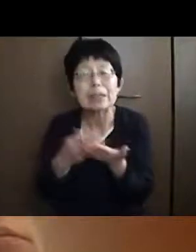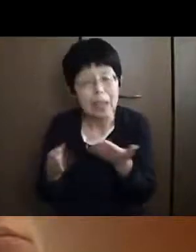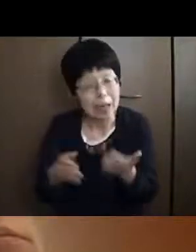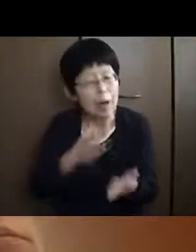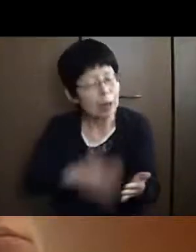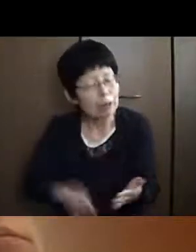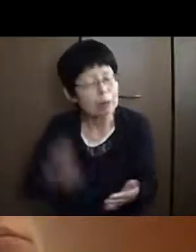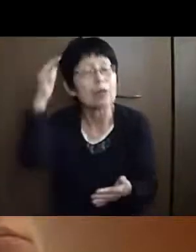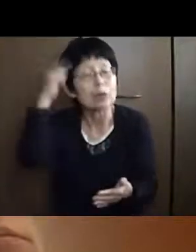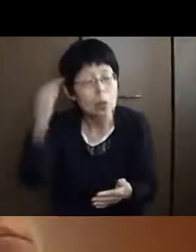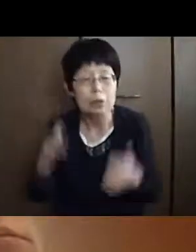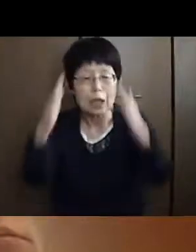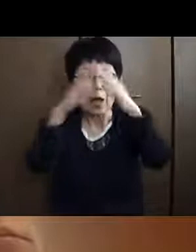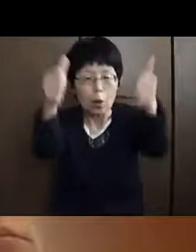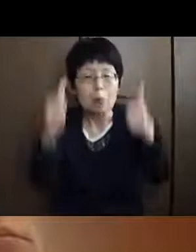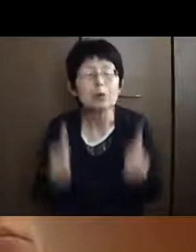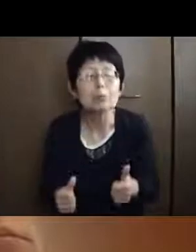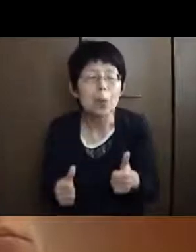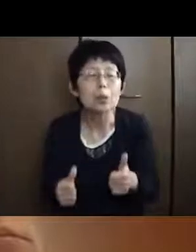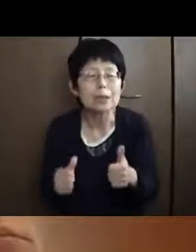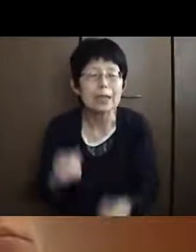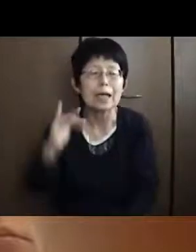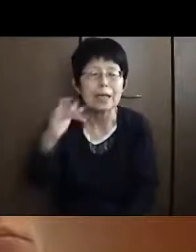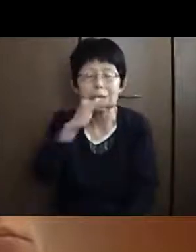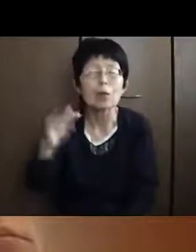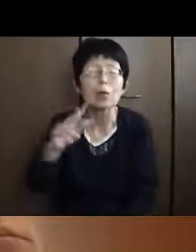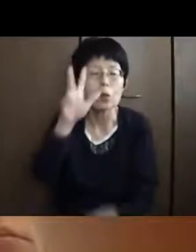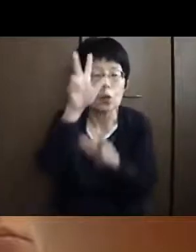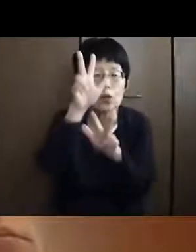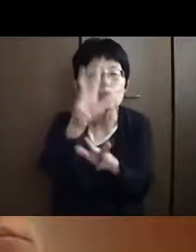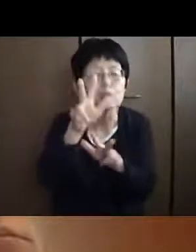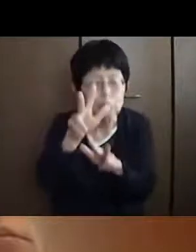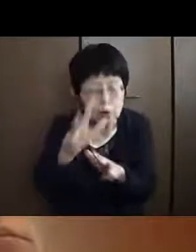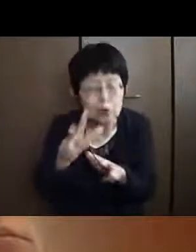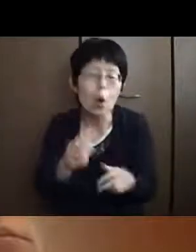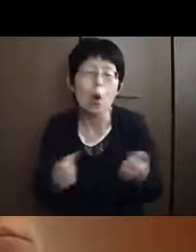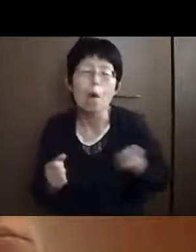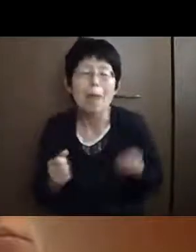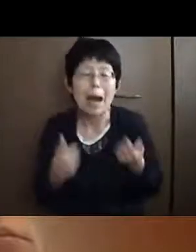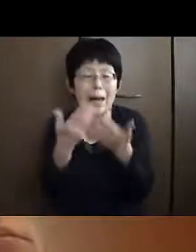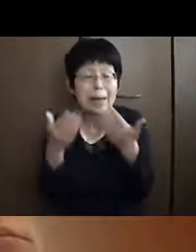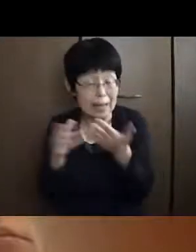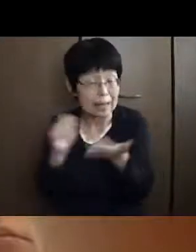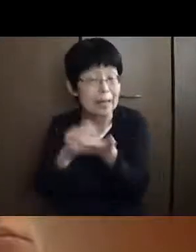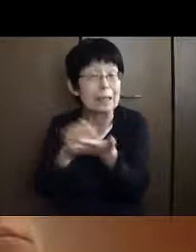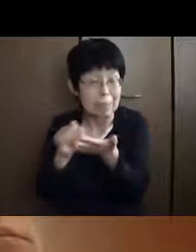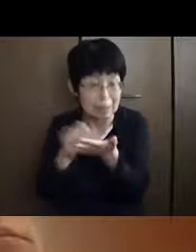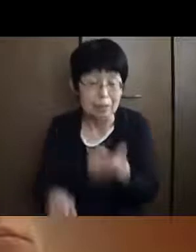ールの説明を漫画で書くようになりましたっていうことなんですね。すごいあれですね、親切ですよ